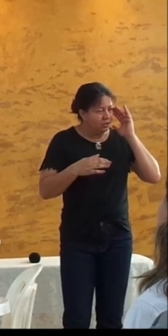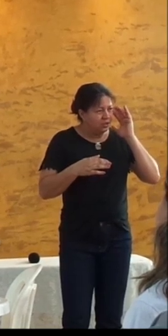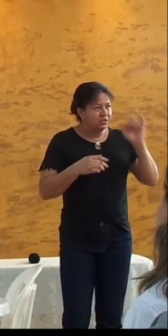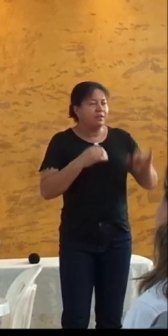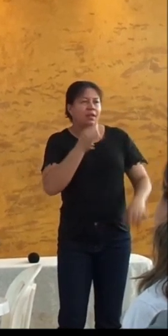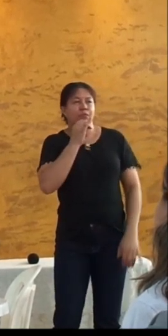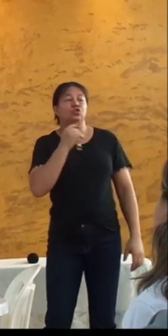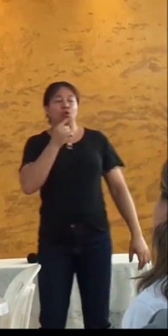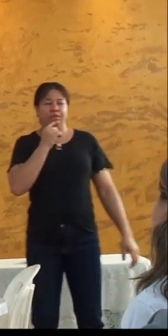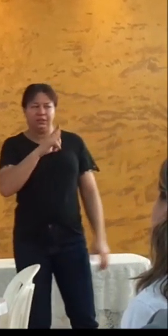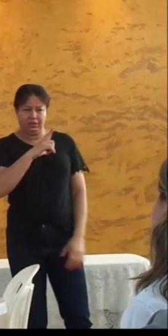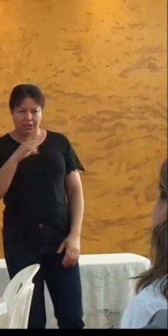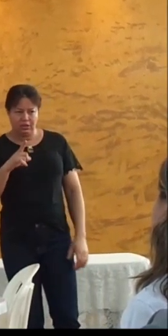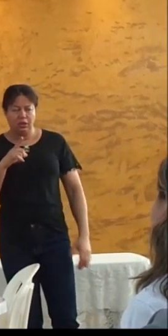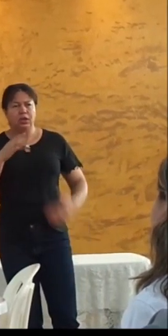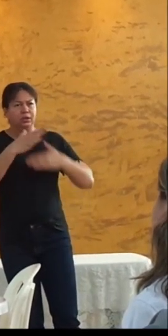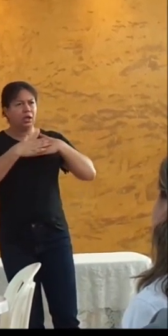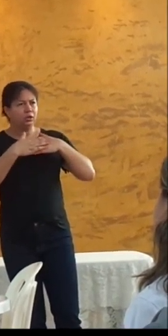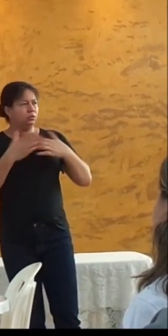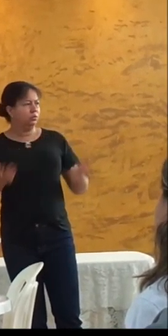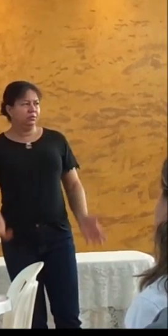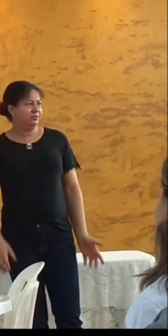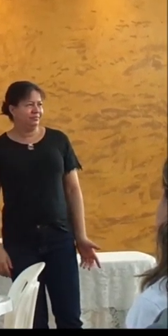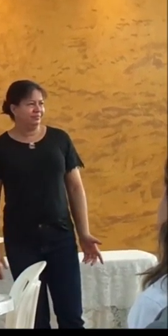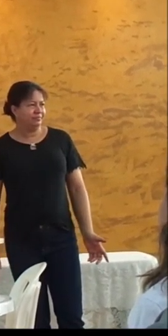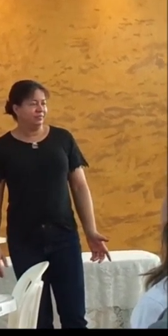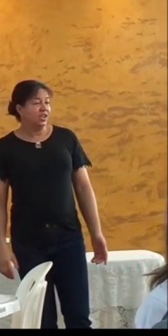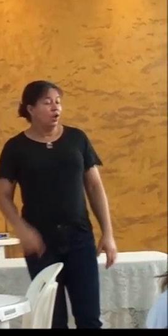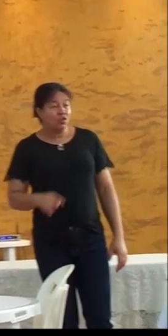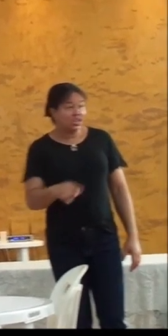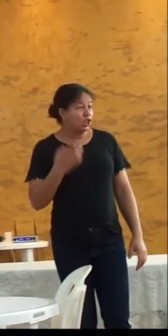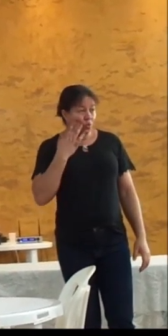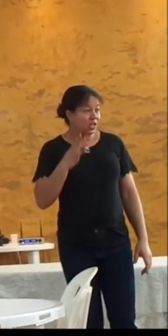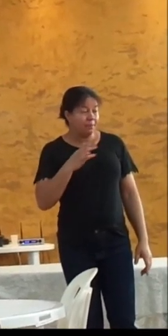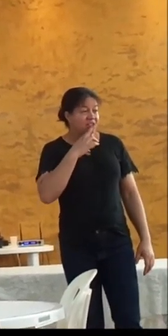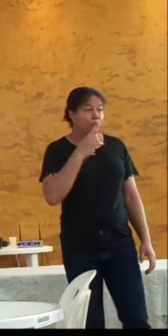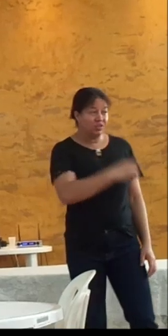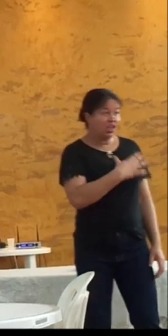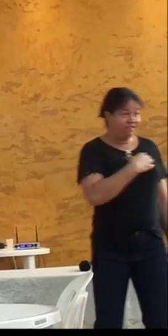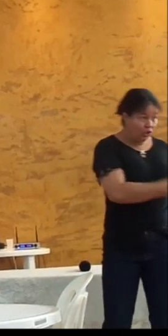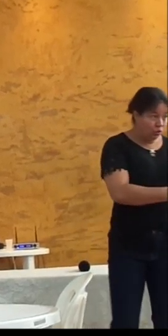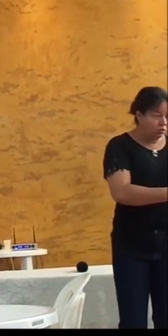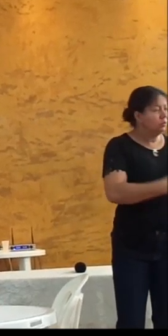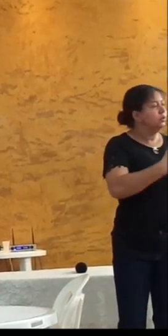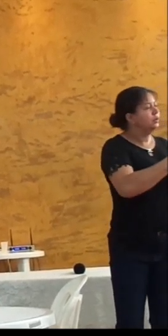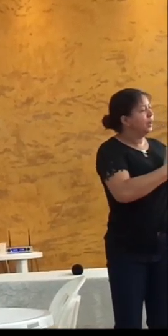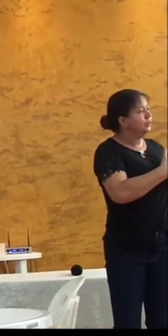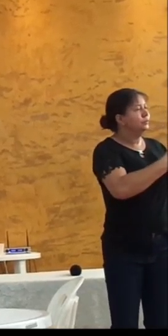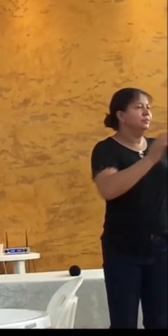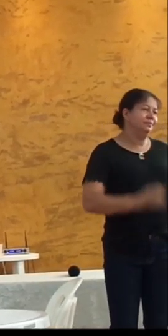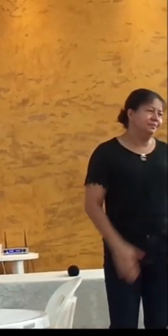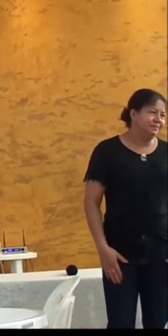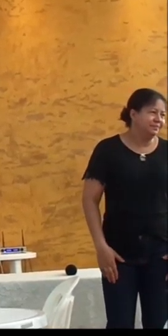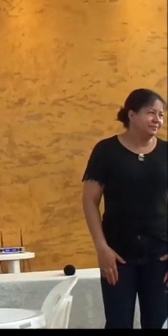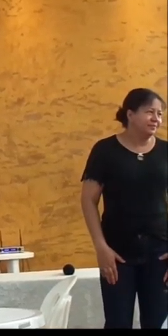resposta, carinho. Se você não sabe responder, carinho.